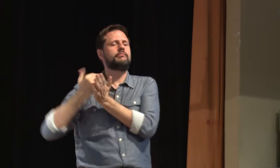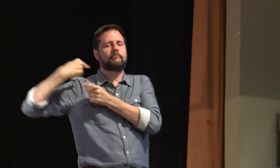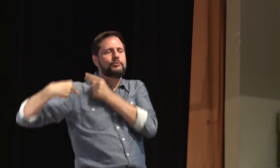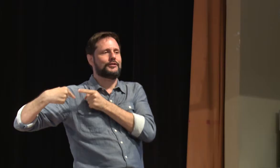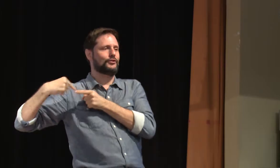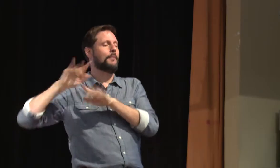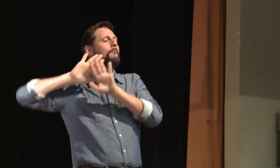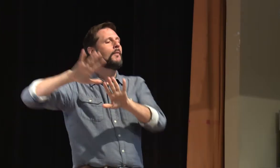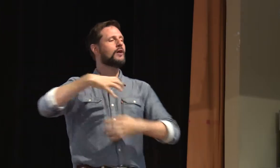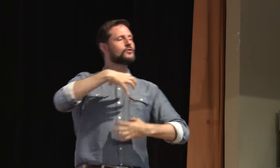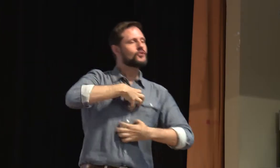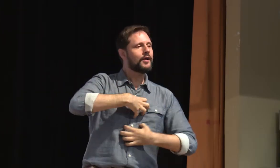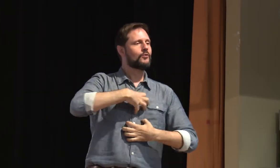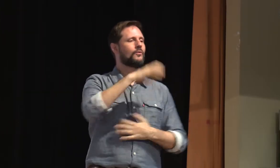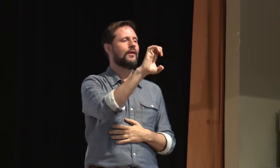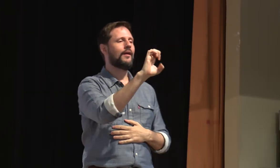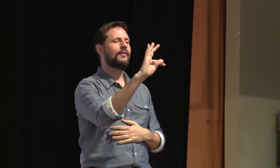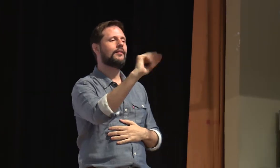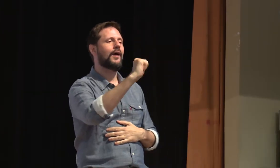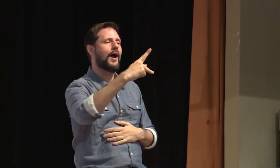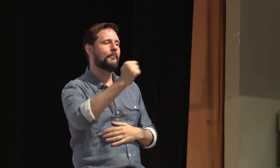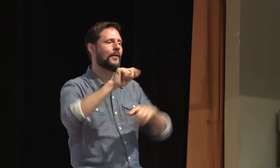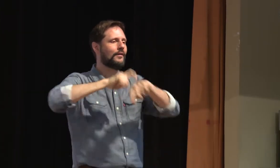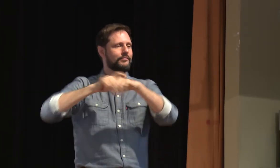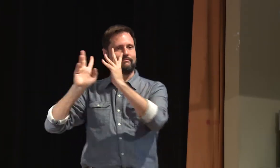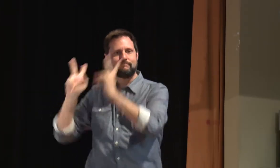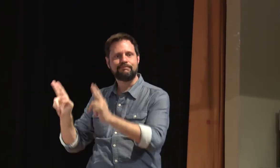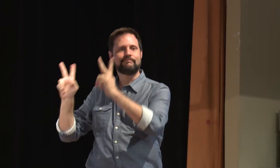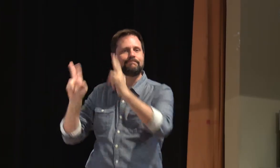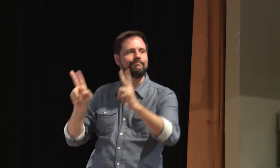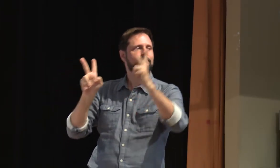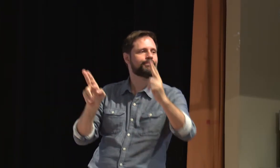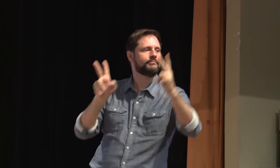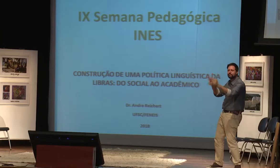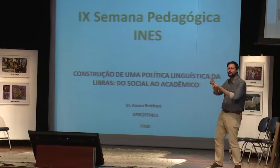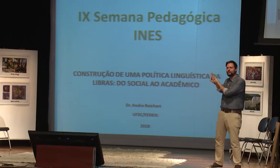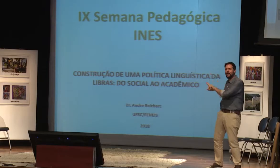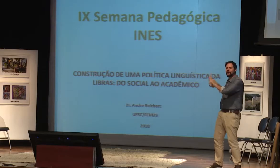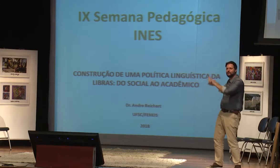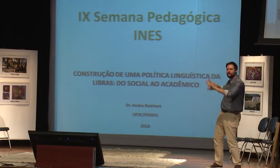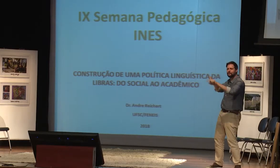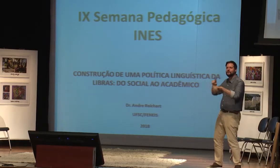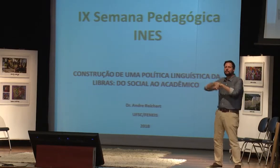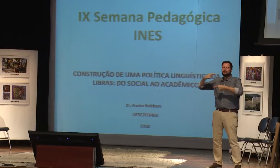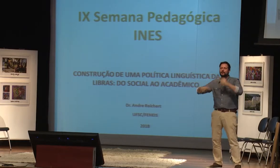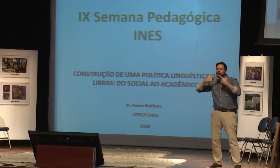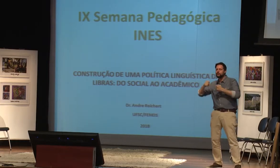40, 50, esse movimento nessas etapas. Então, eu vou estar mostrando por etapas. São etapas